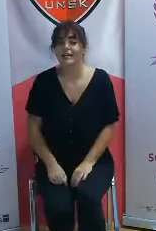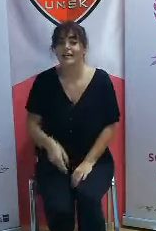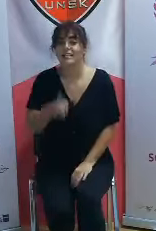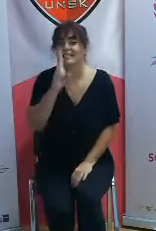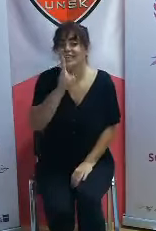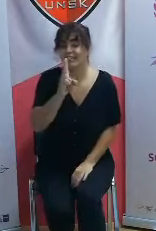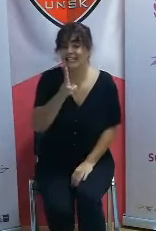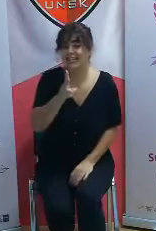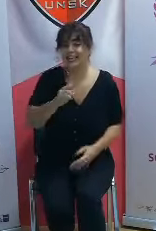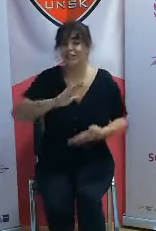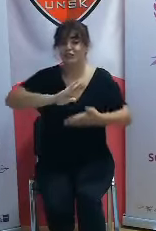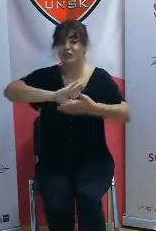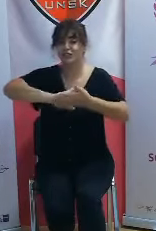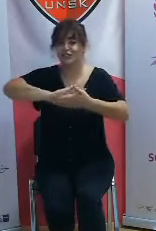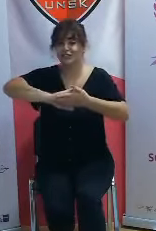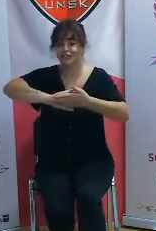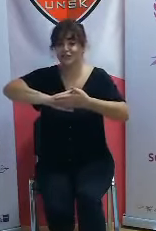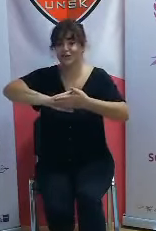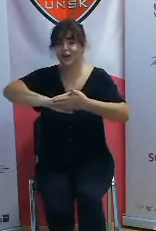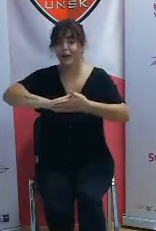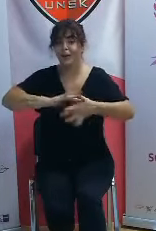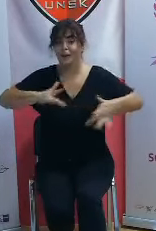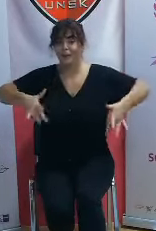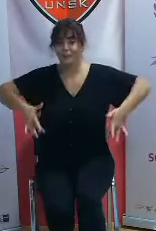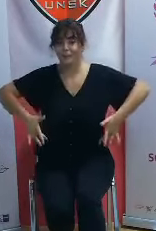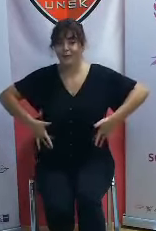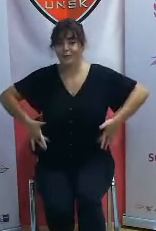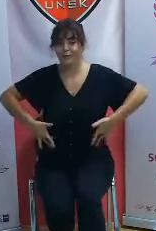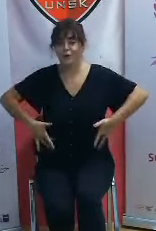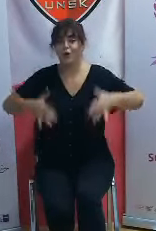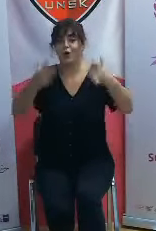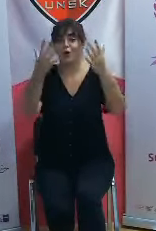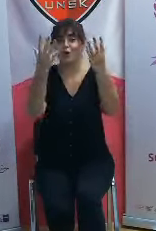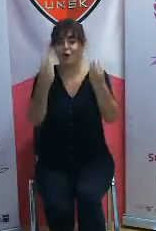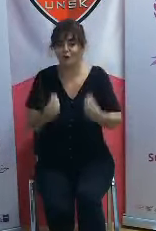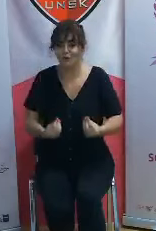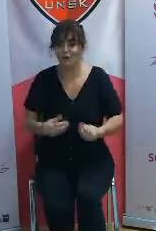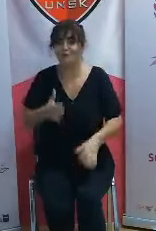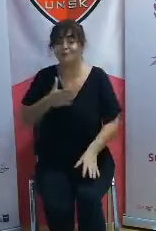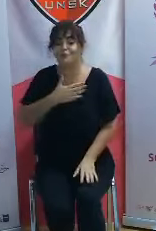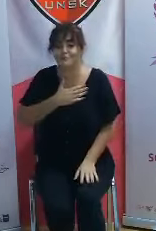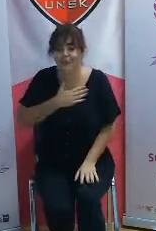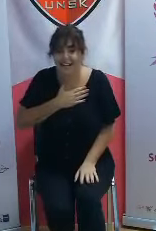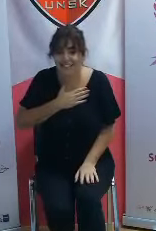Seninle tanıştığıma memnun oldum ben.